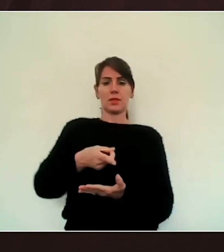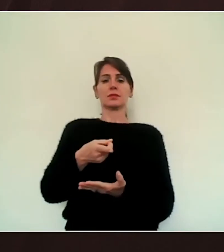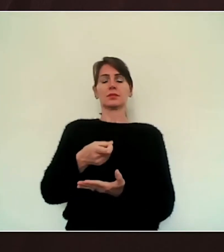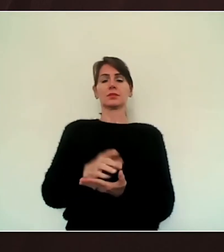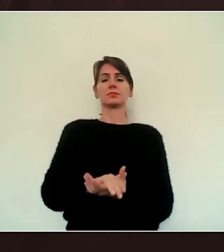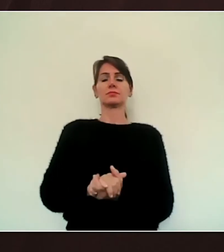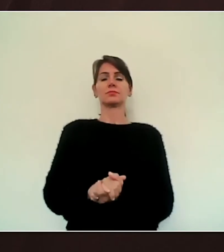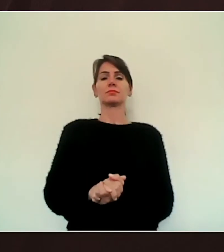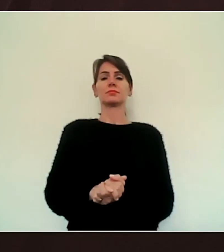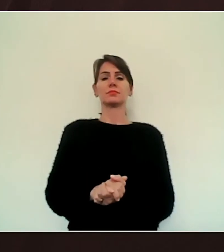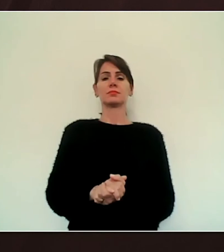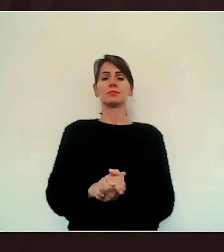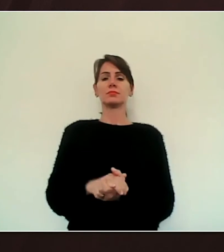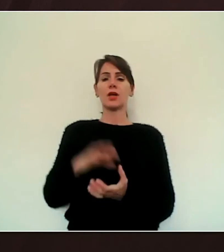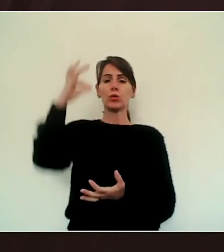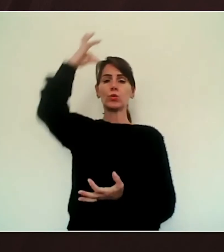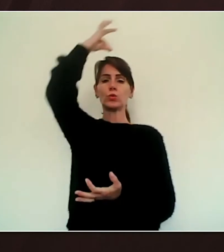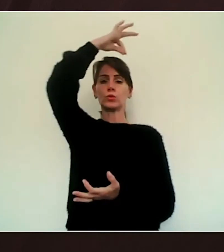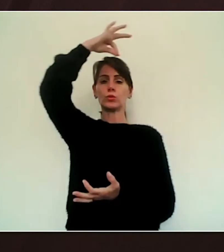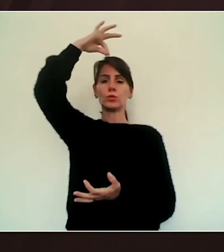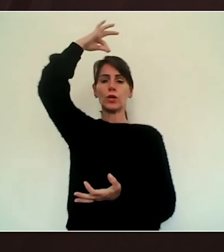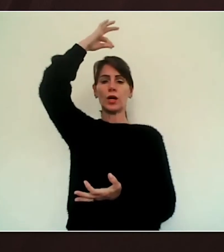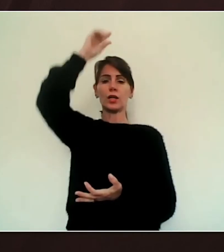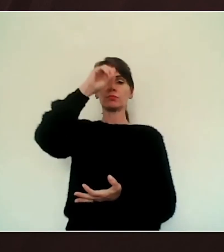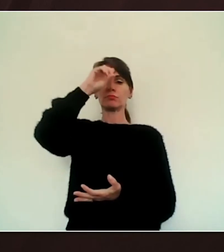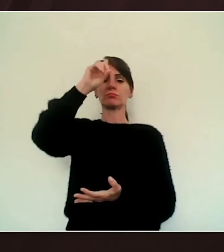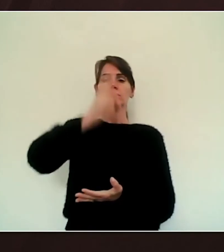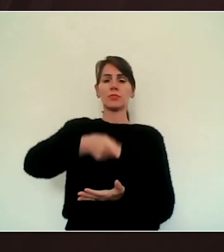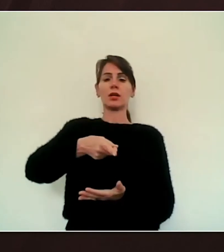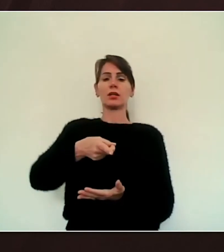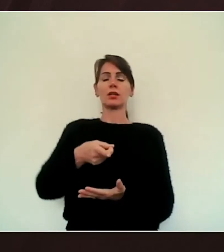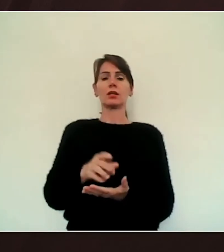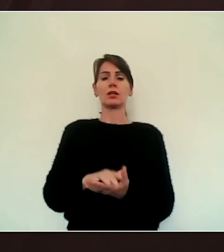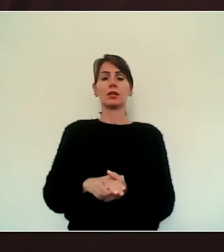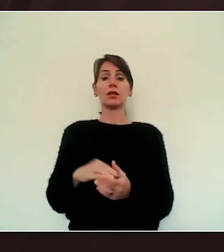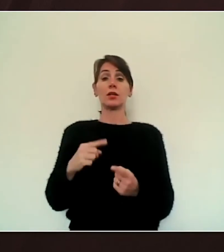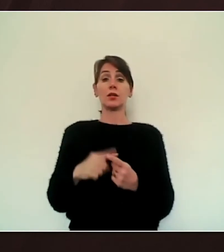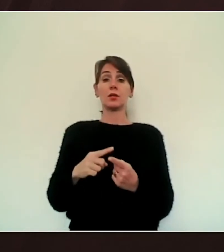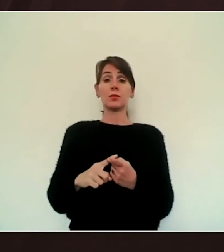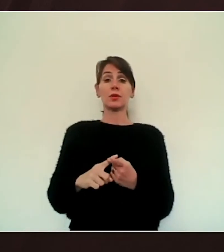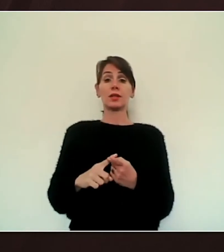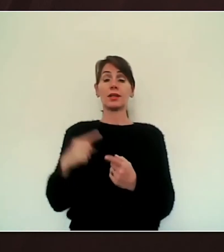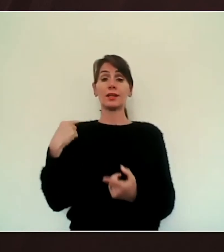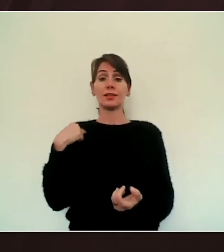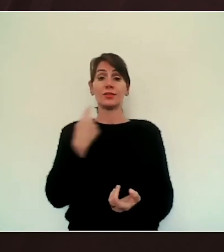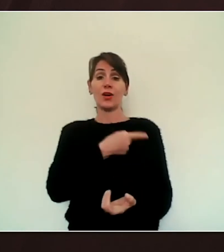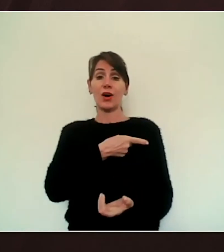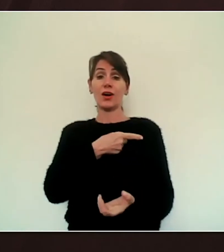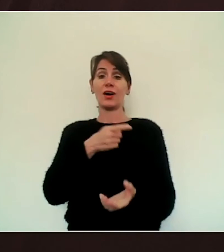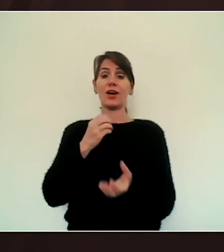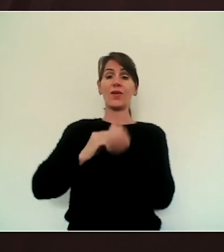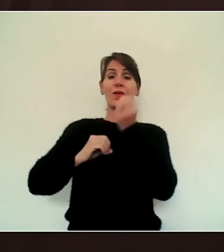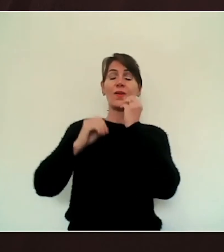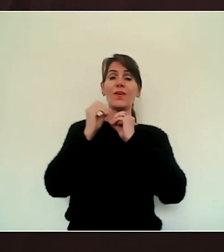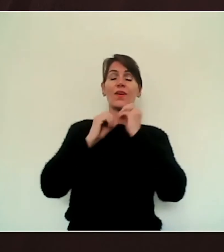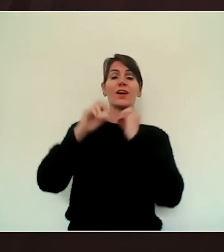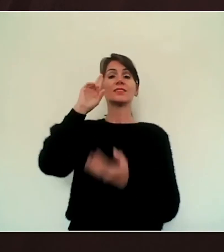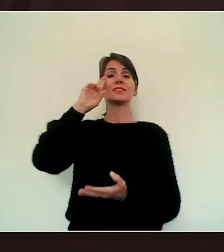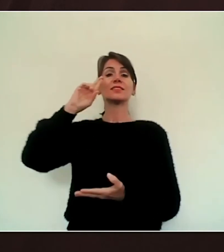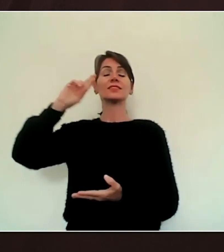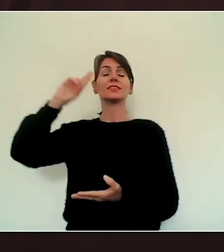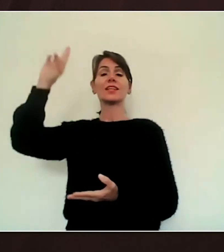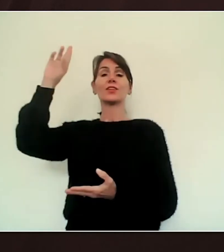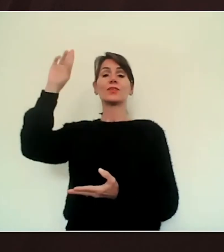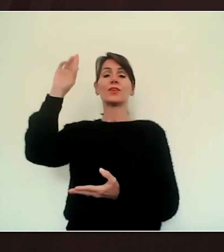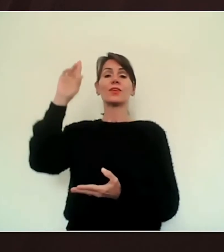é do Espírito Santo. Porque nós invocamos o nome do Senhor para declarar nossa